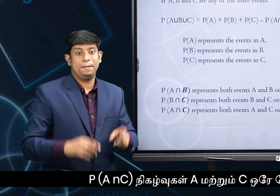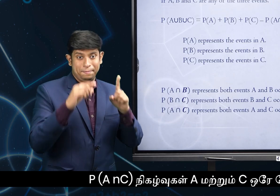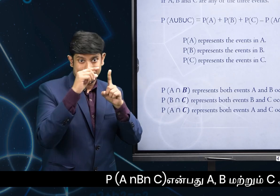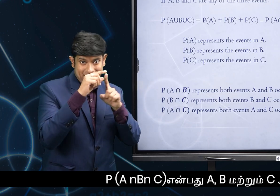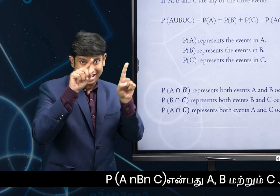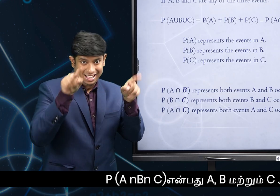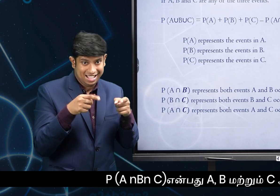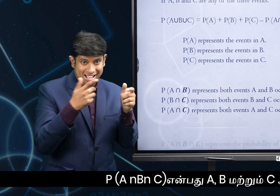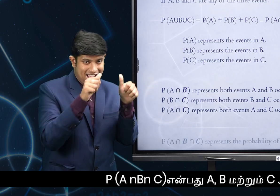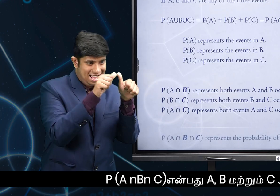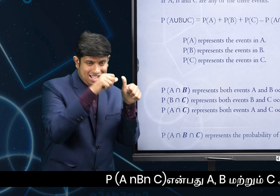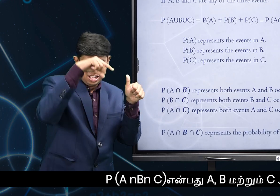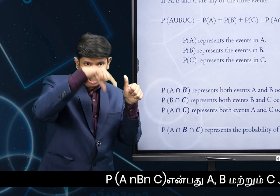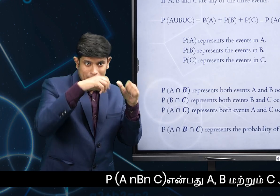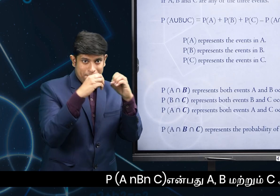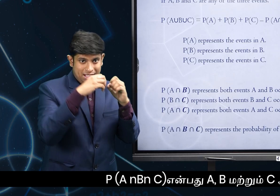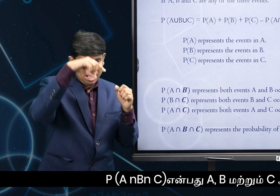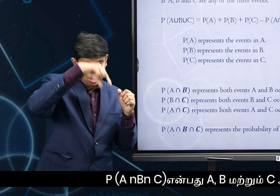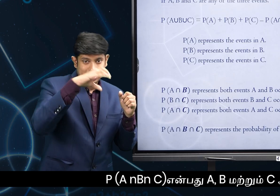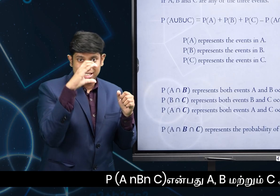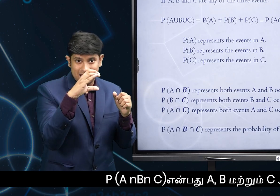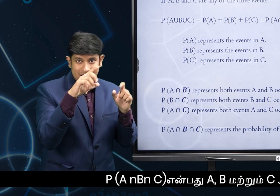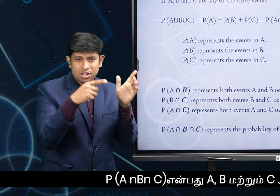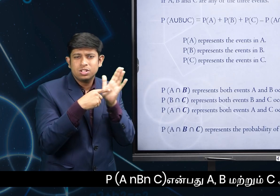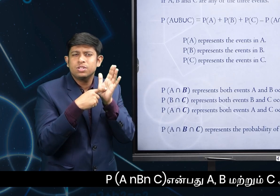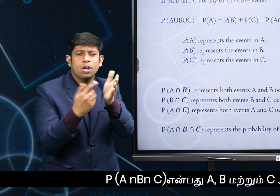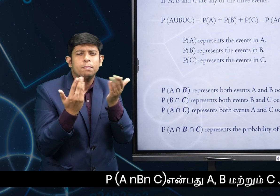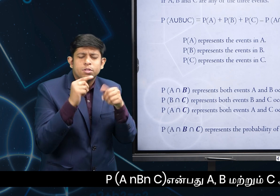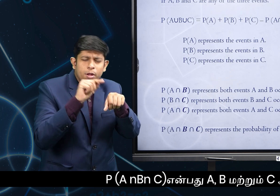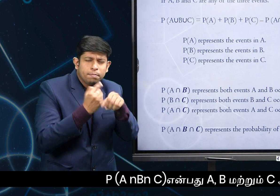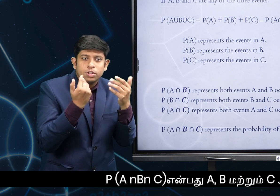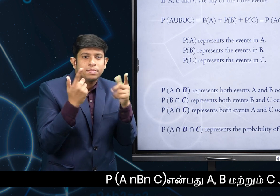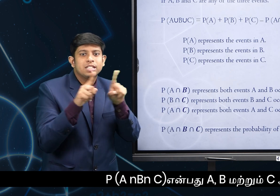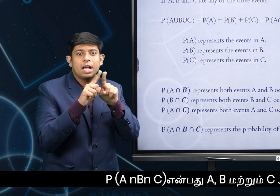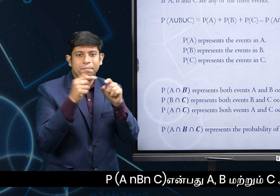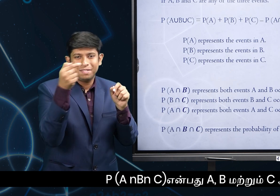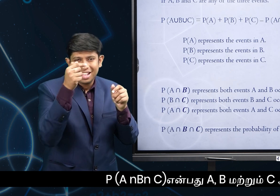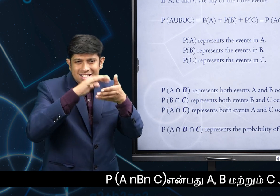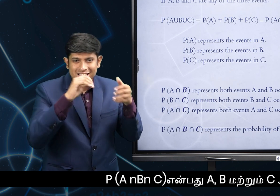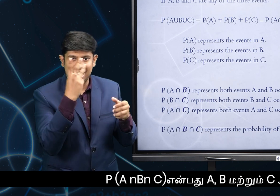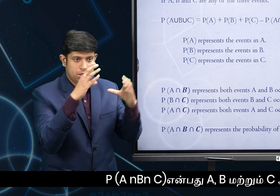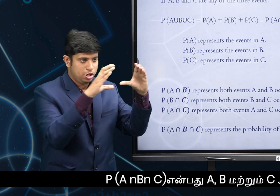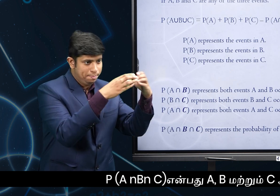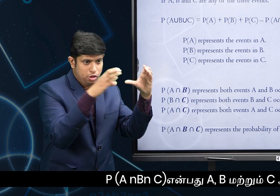P அடைப்புக்குறி A வெட்டுக்கணம் B வெட்டுக்கணம் C என்பது A, B மற்றும் C ஆகிய